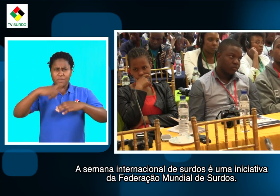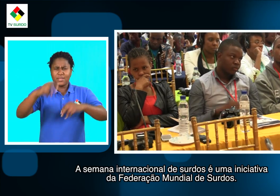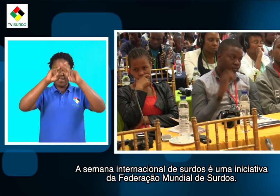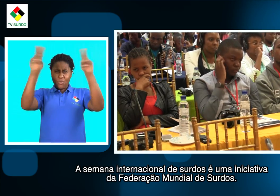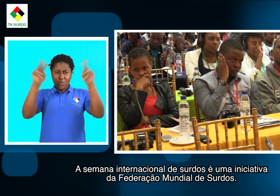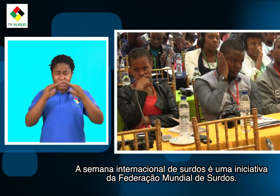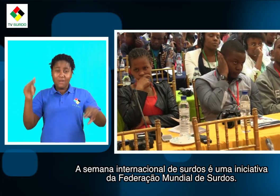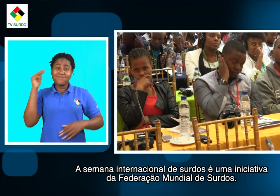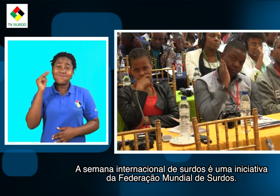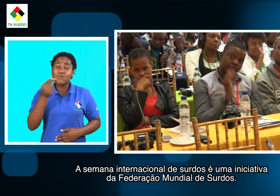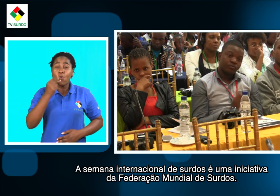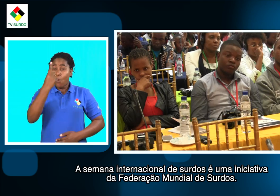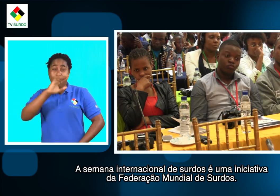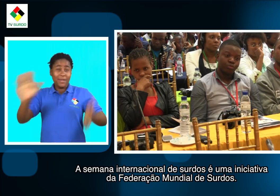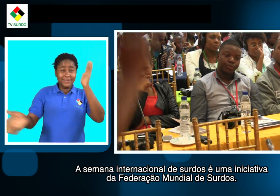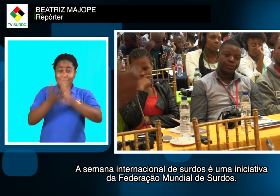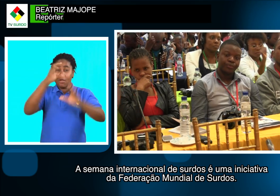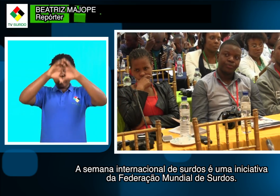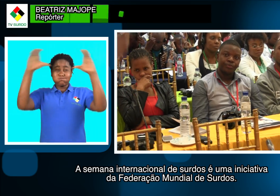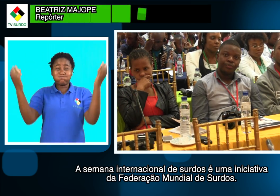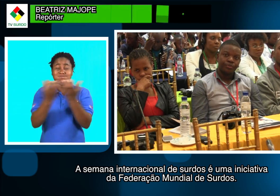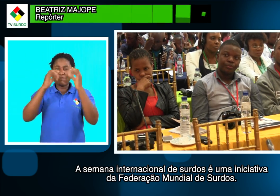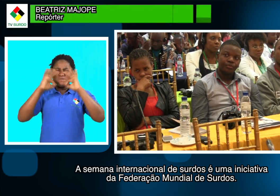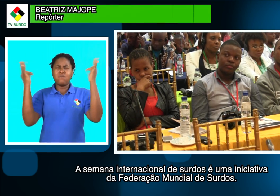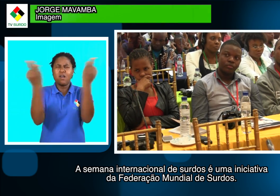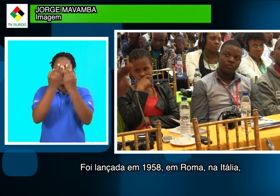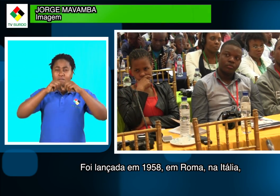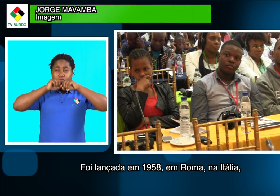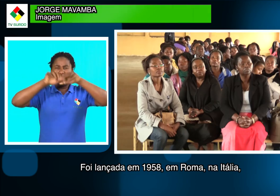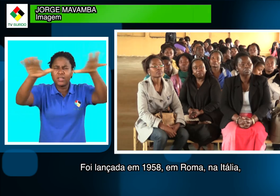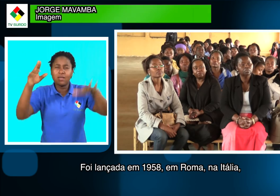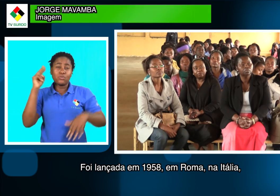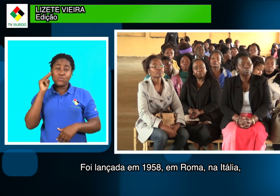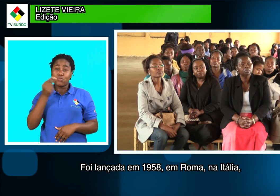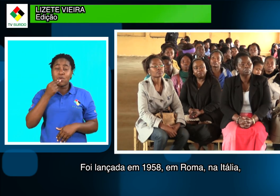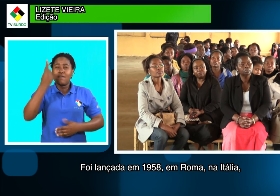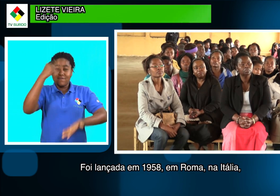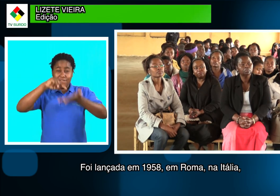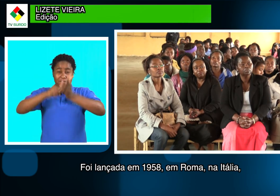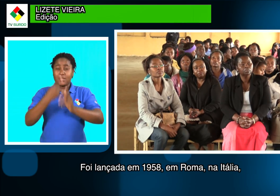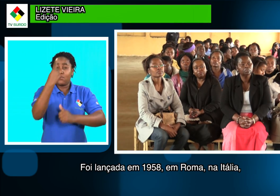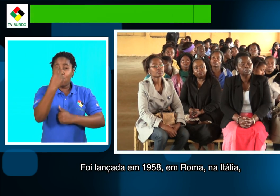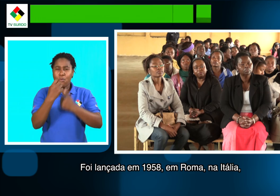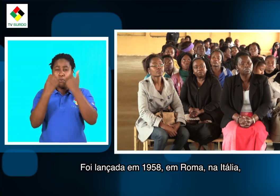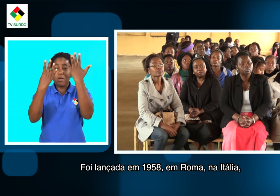alimentção a simana internal de surdus é uma inicitiva da Federação mundial de surdos foi lanada em